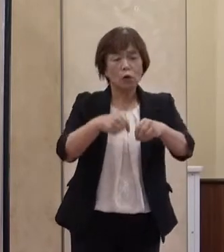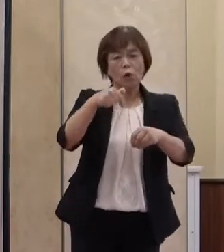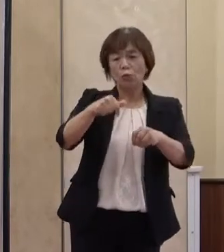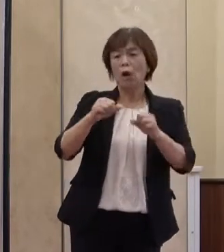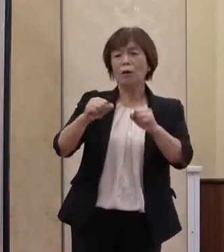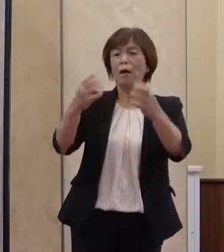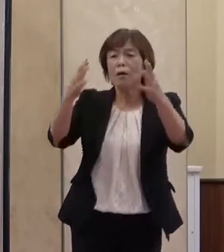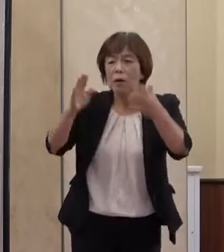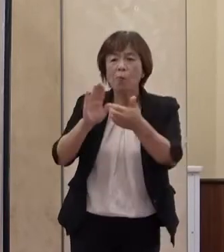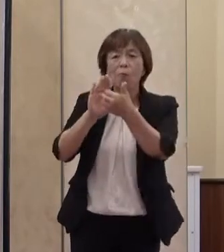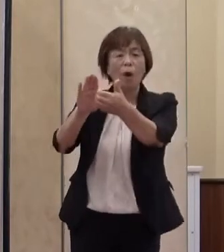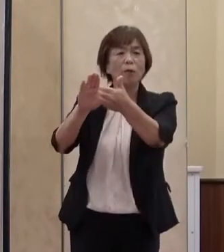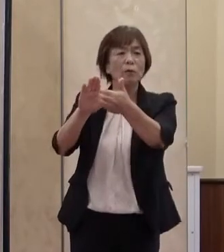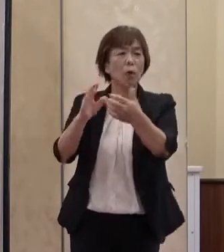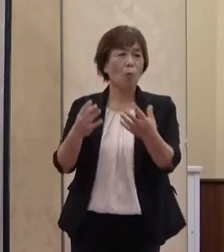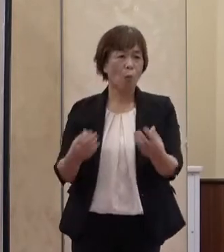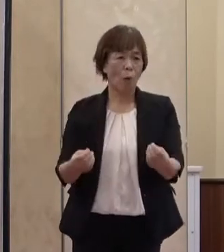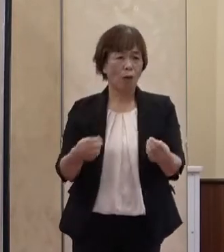だからまあ